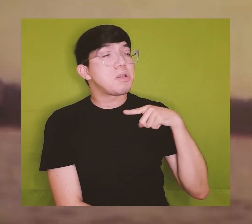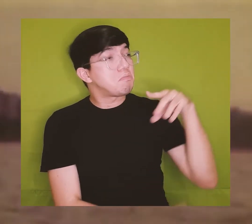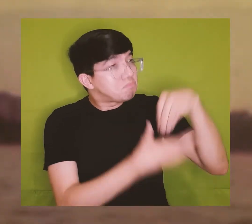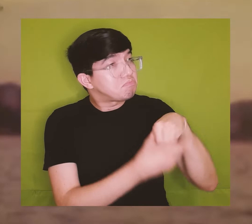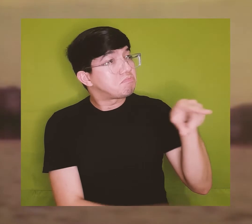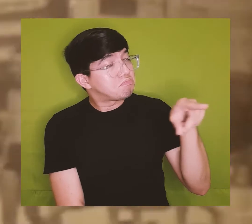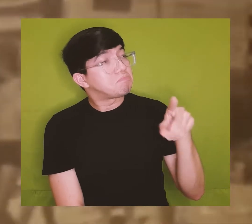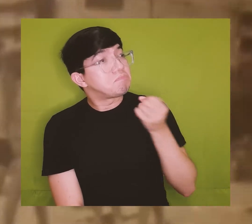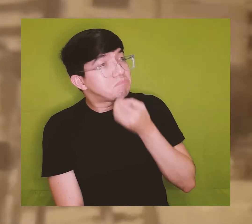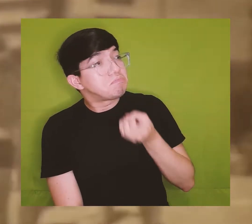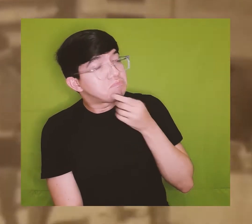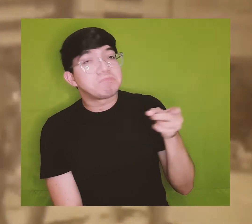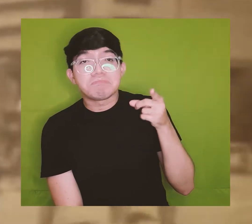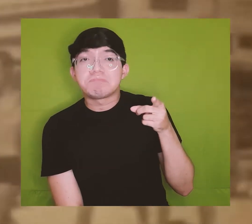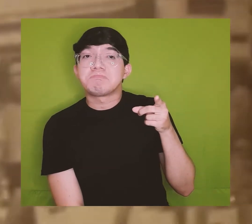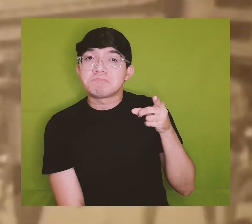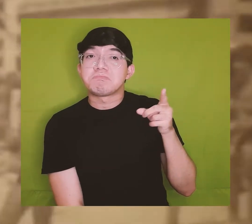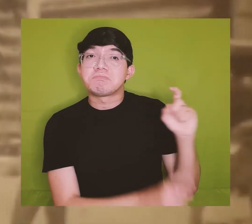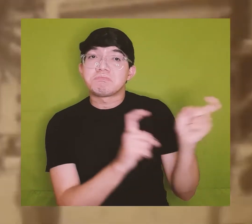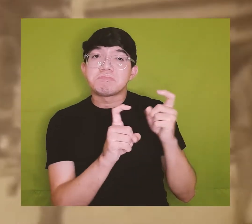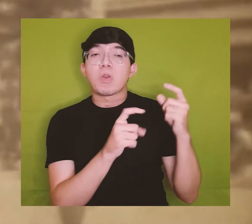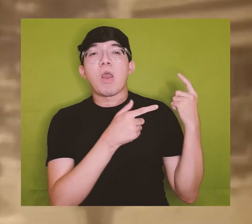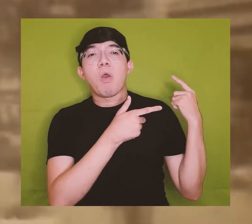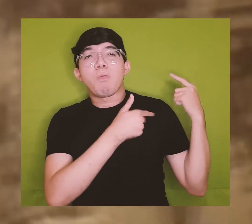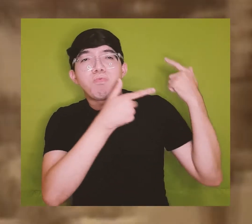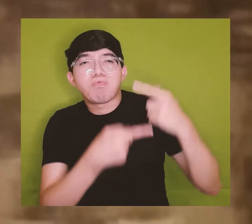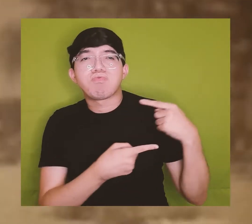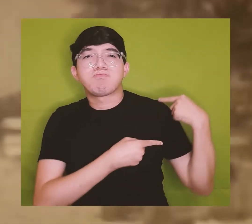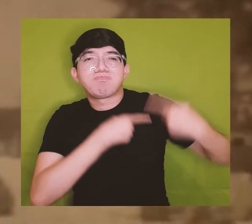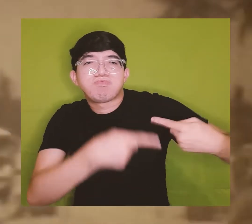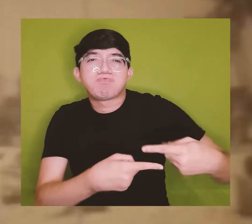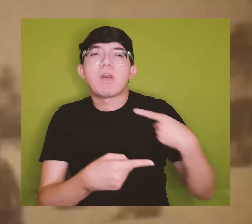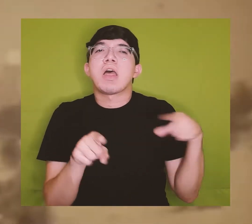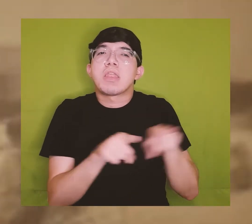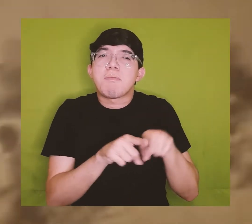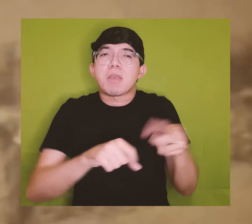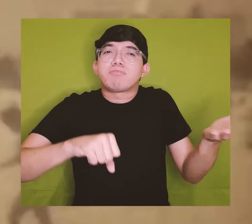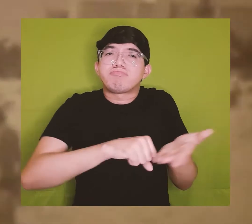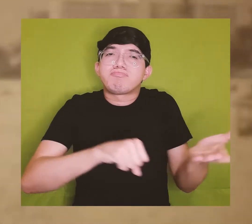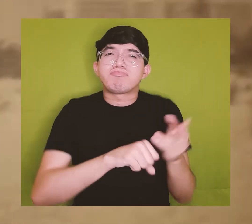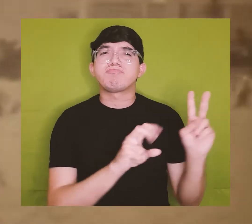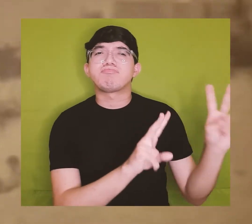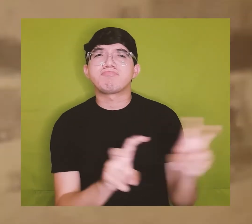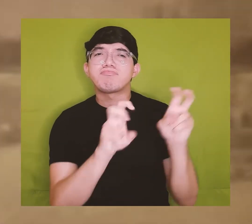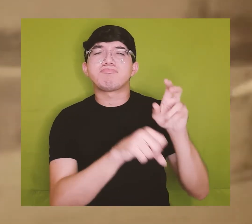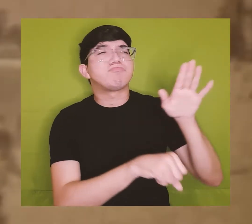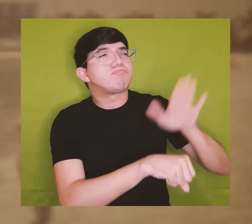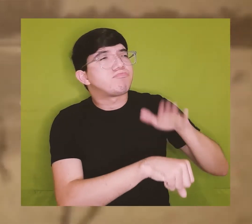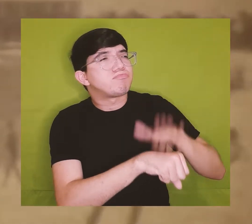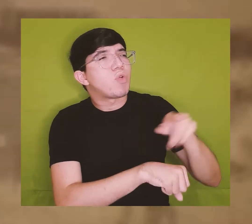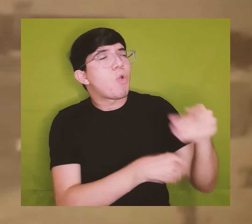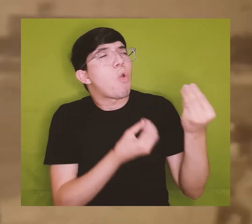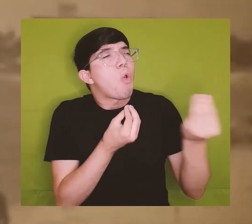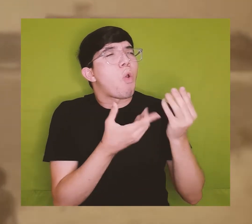várias propostas, tanto de ancestralidade, como também de contemporâneo, sabe? Eu queria que você apresentasse também a partir disso, sabe? Como é que esse teu cineclube,